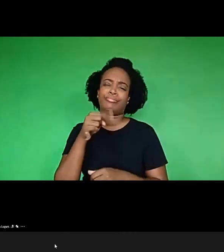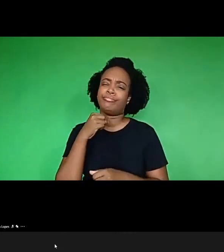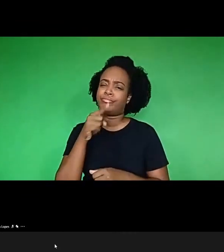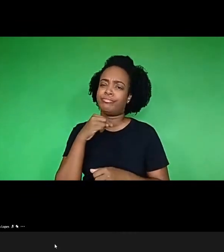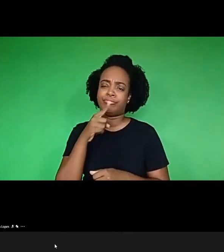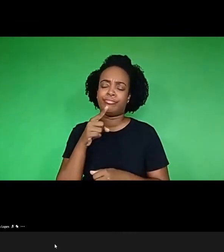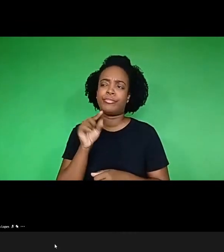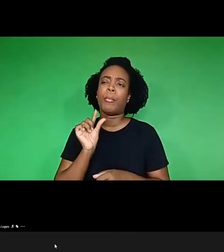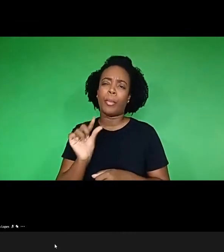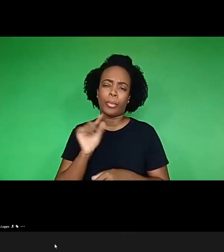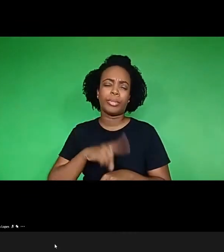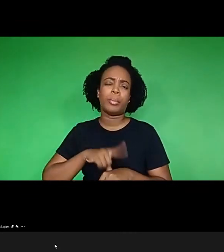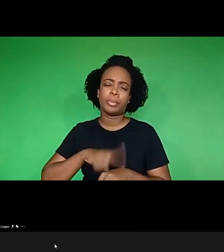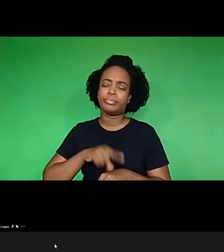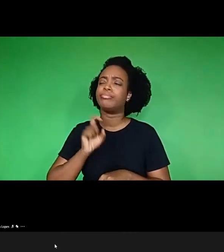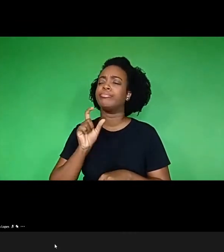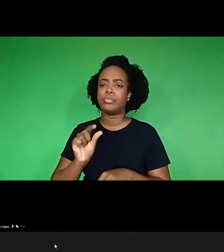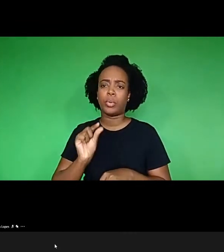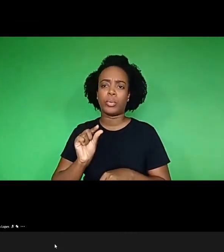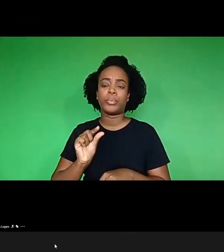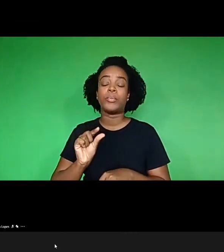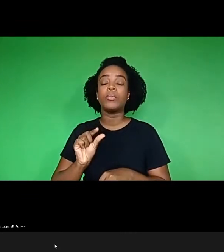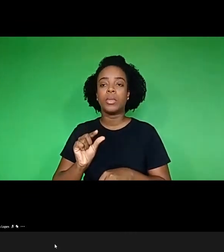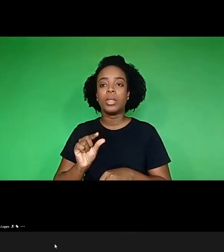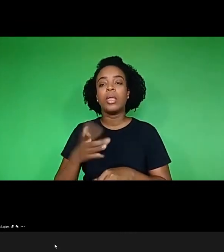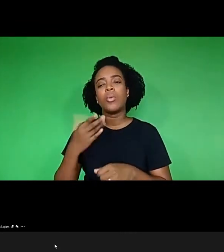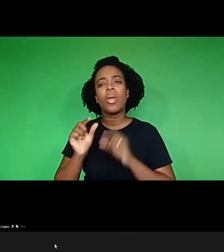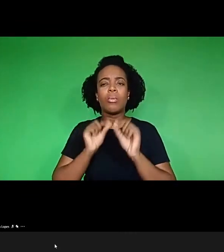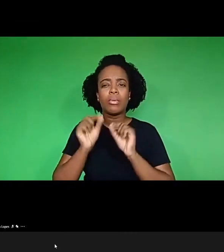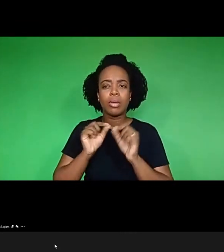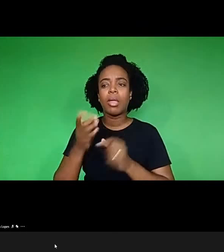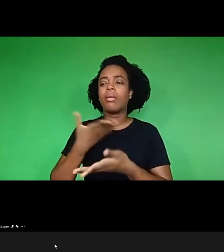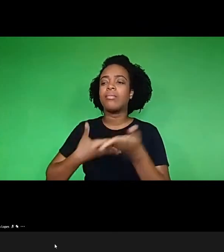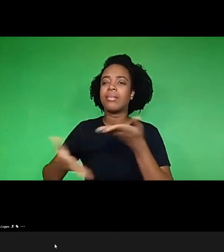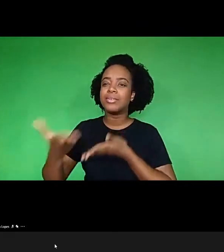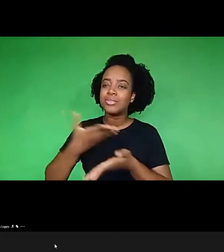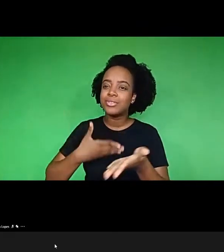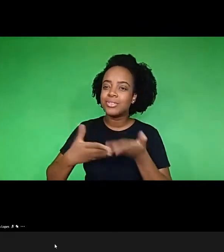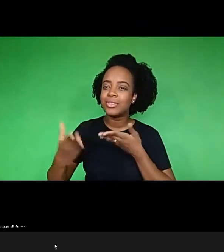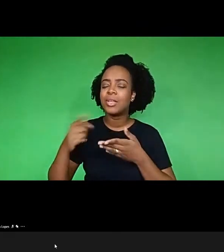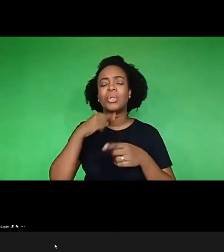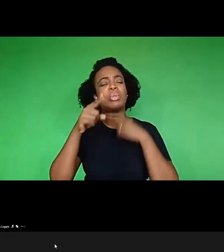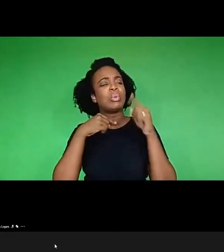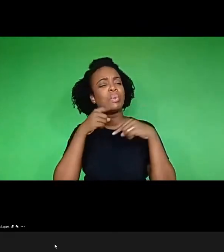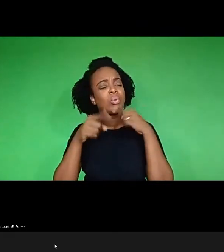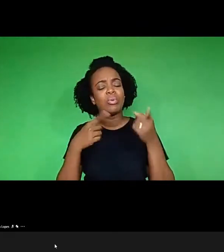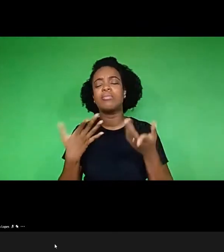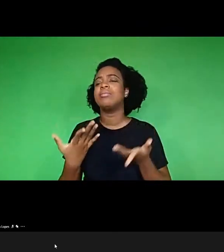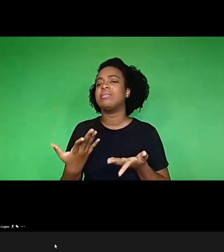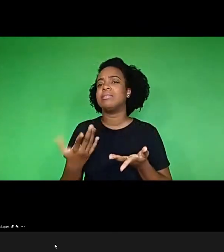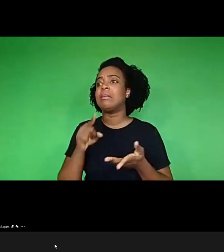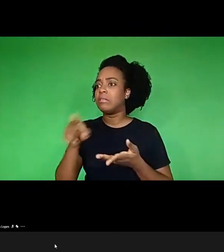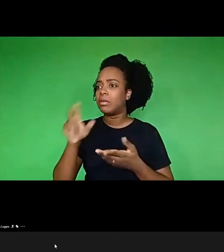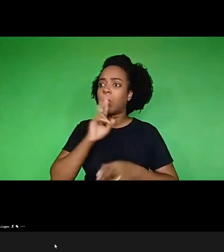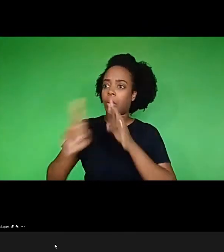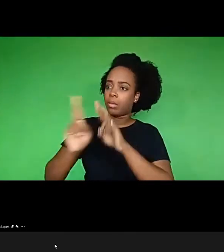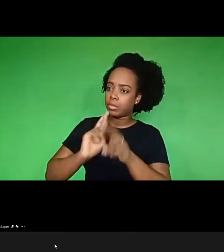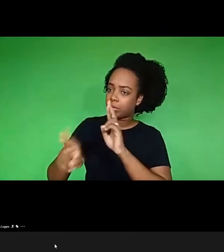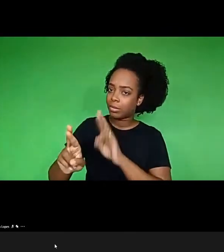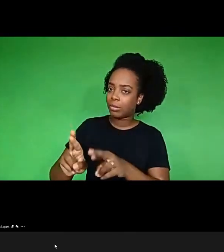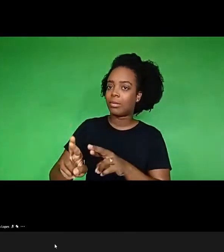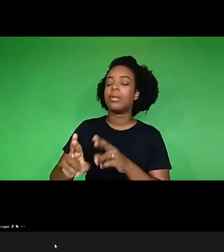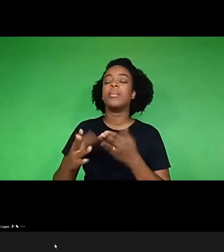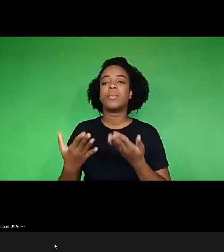momento para interagir com o aluno, tirar dúvidas, né? Alguns professores